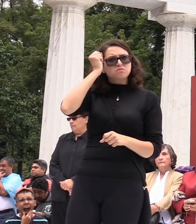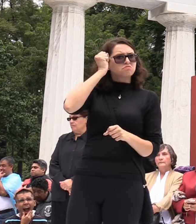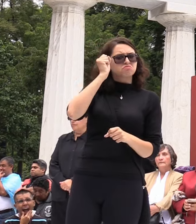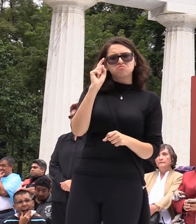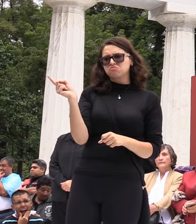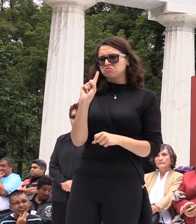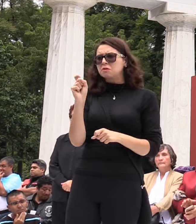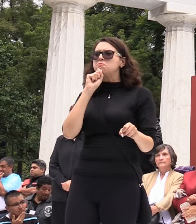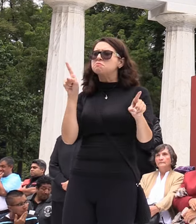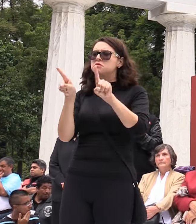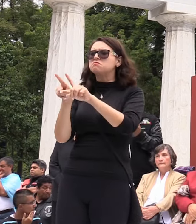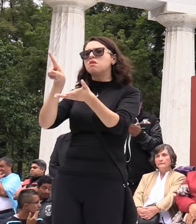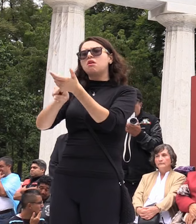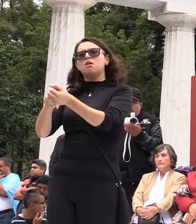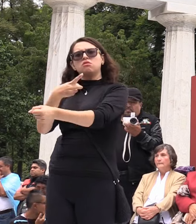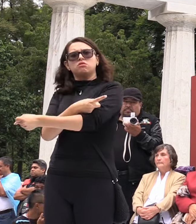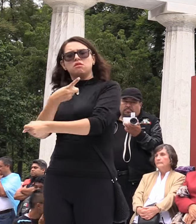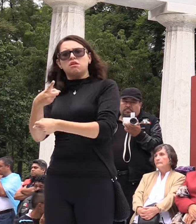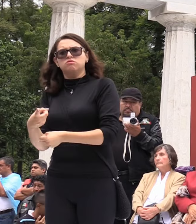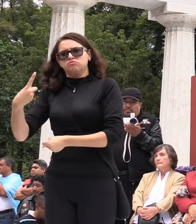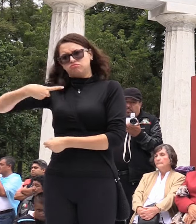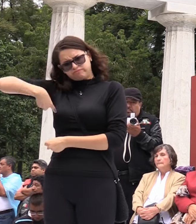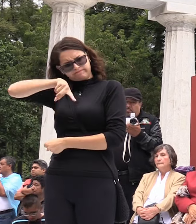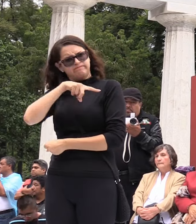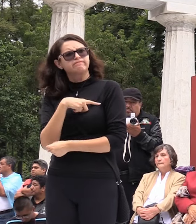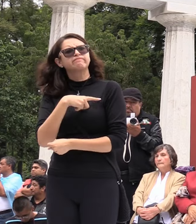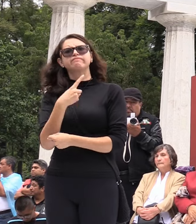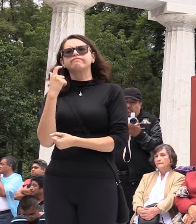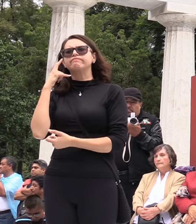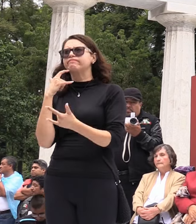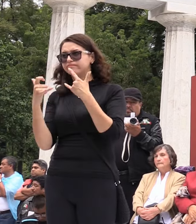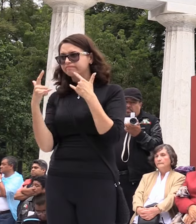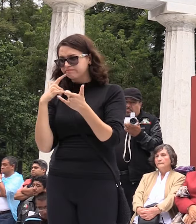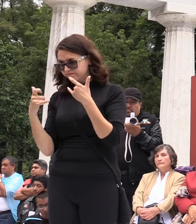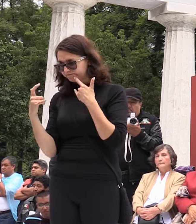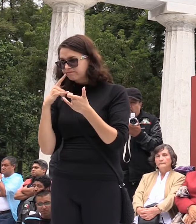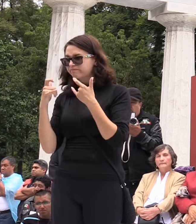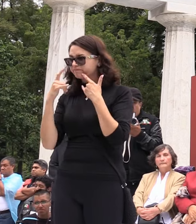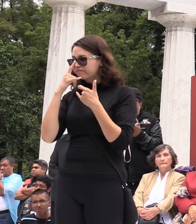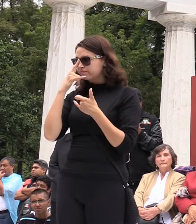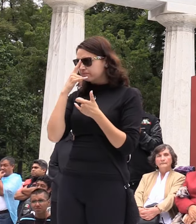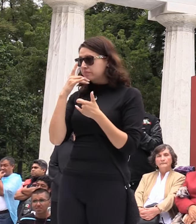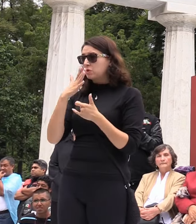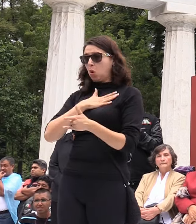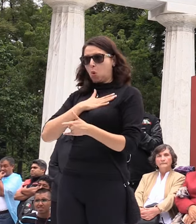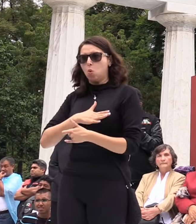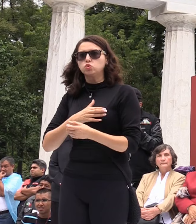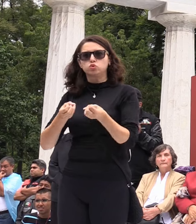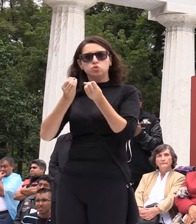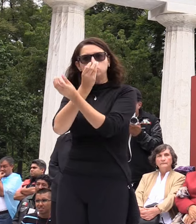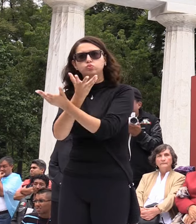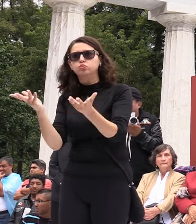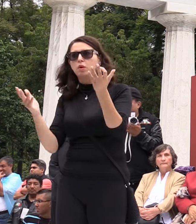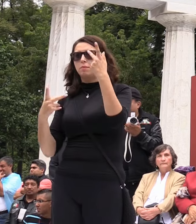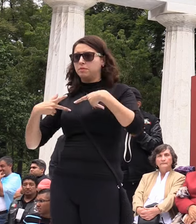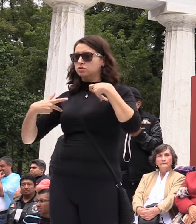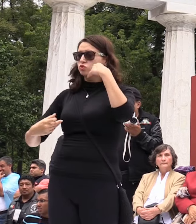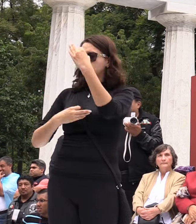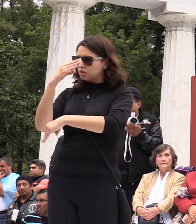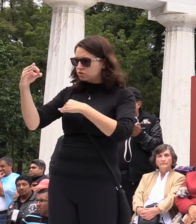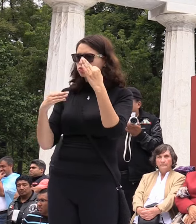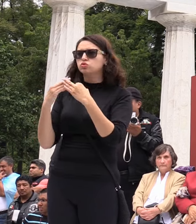jefes delegacionales, buscaremos aprobar un presupuesto justo que les permita atender las